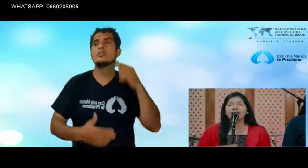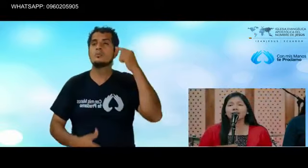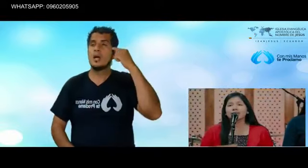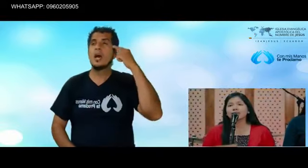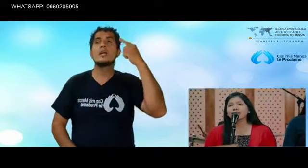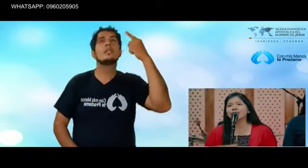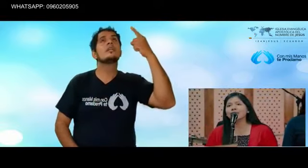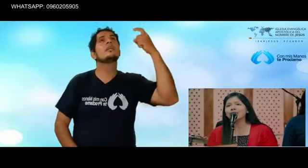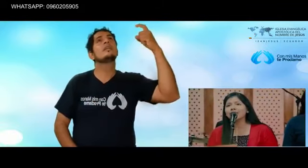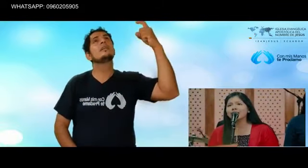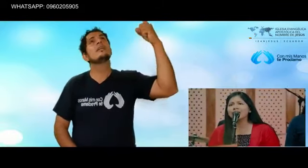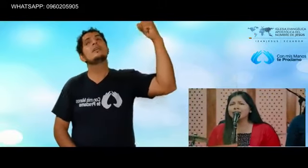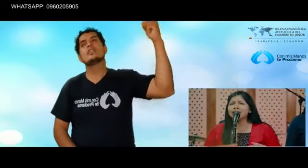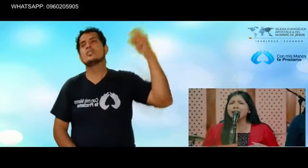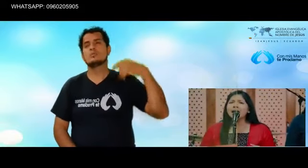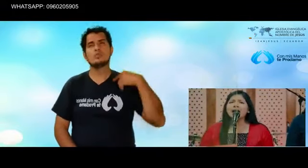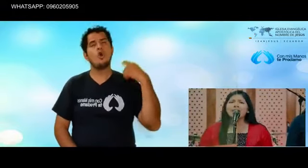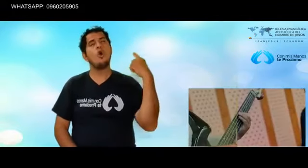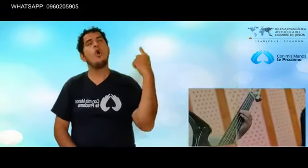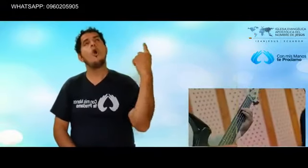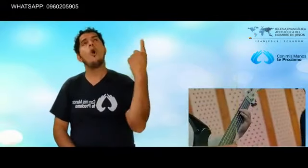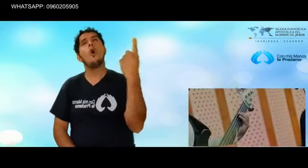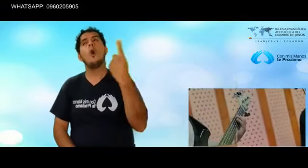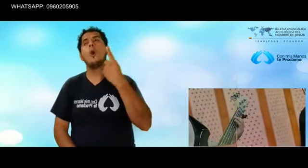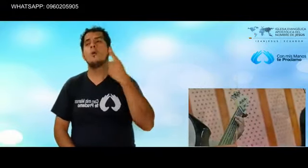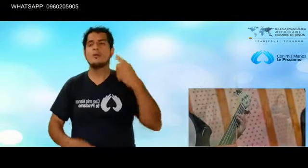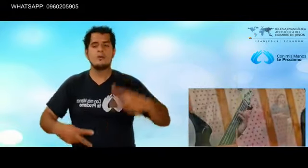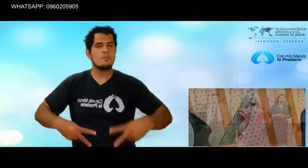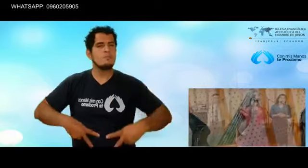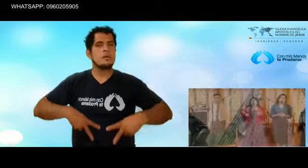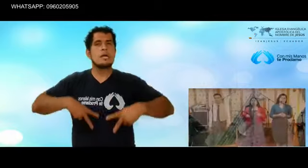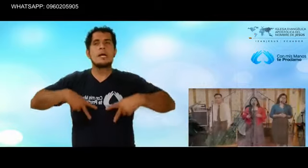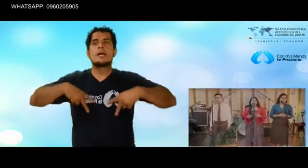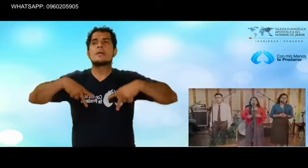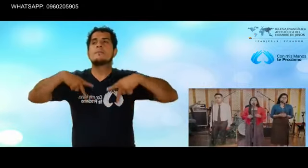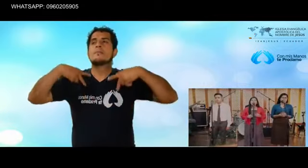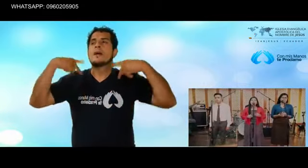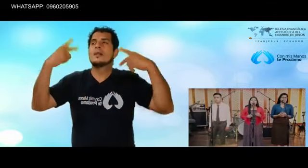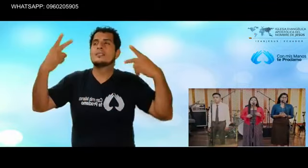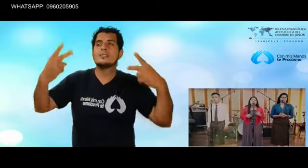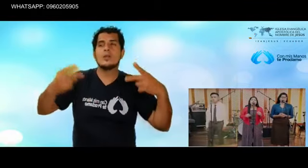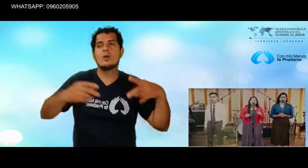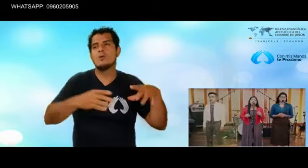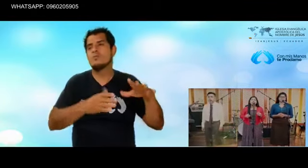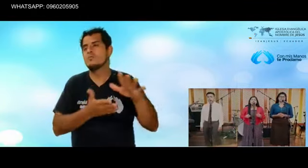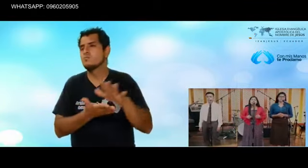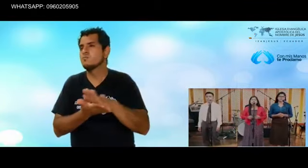Pienso que sin ti la vida es vana,